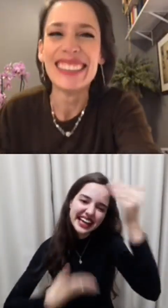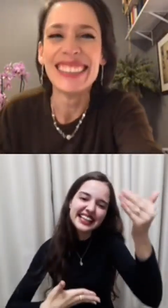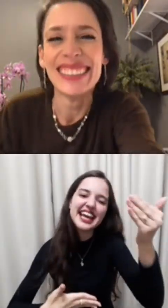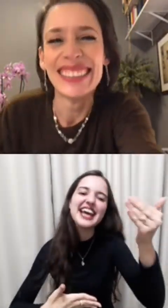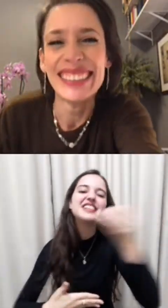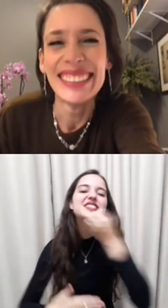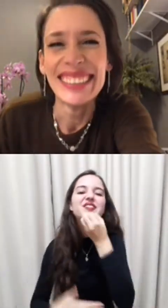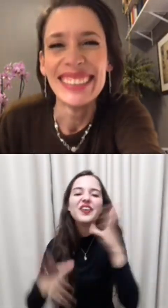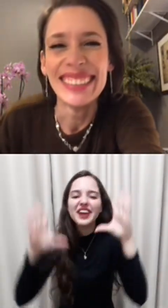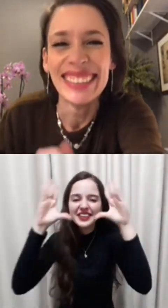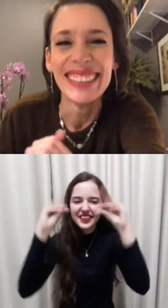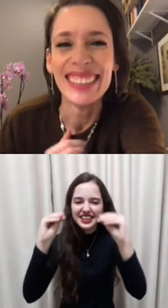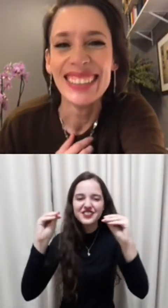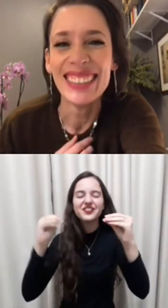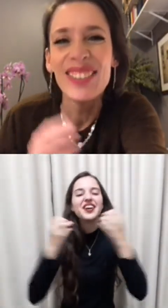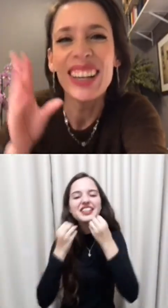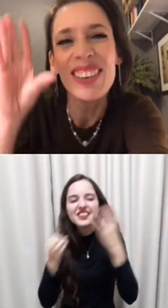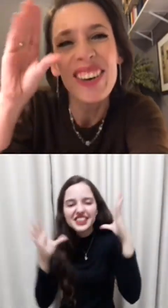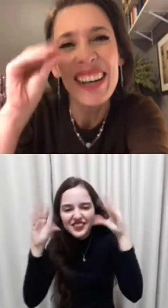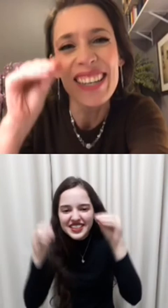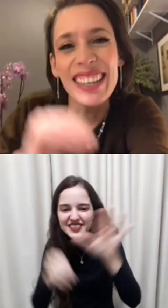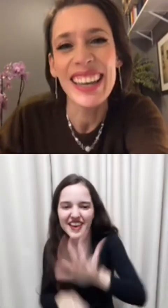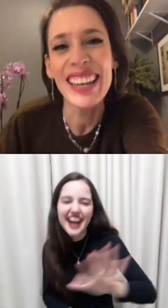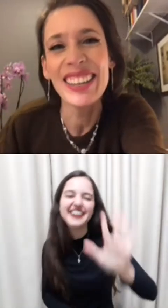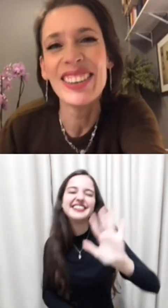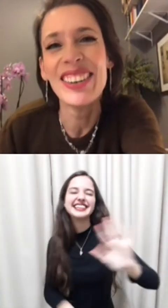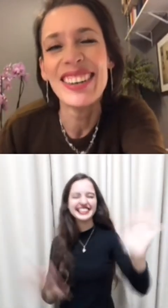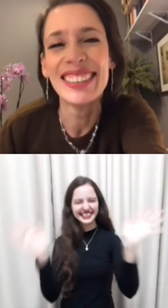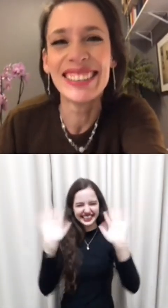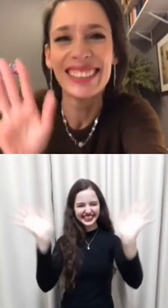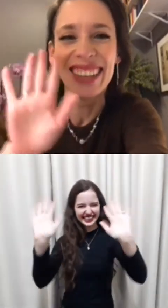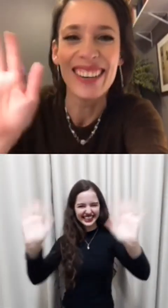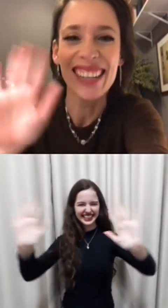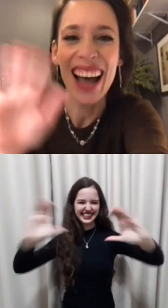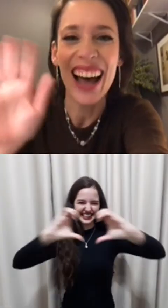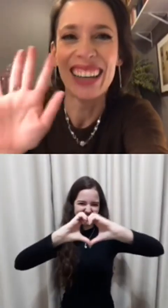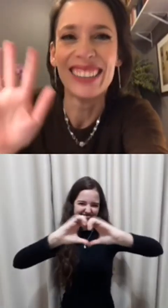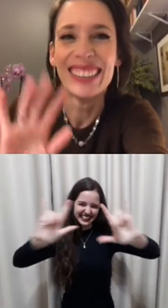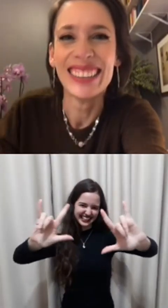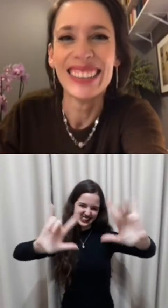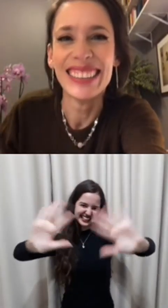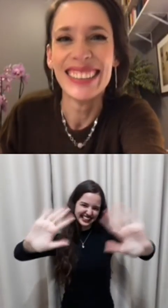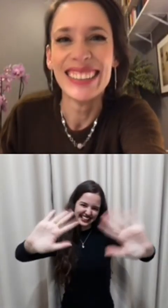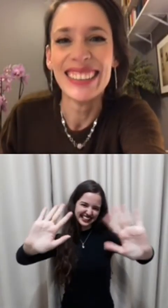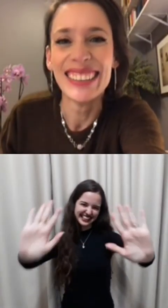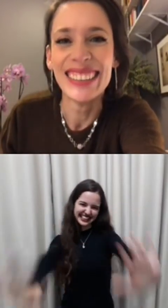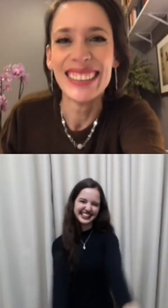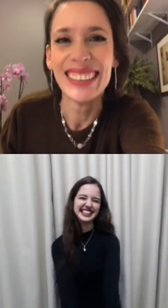que agradeço. Boa noite. Boa noite, Boa noite, pessoal. queridos. Tchau, tchau.